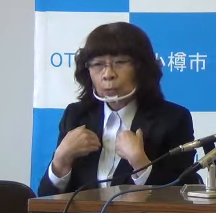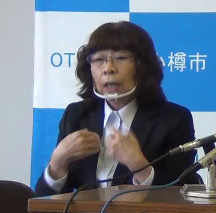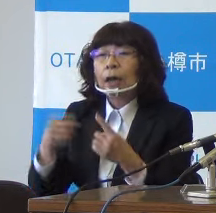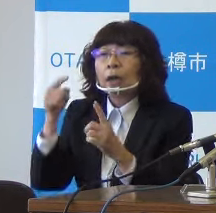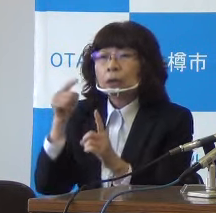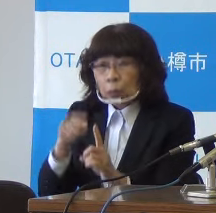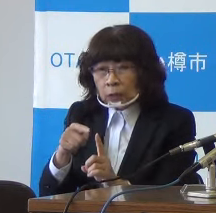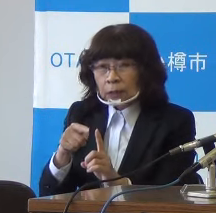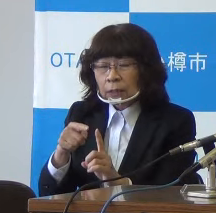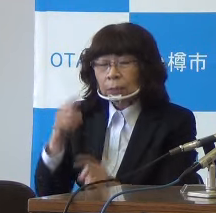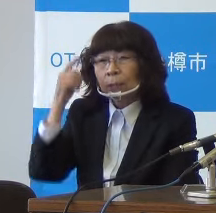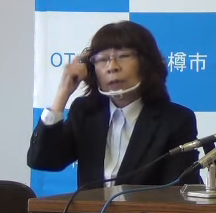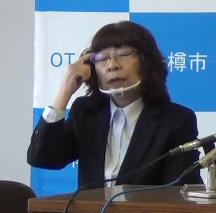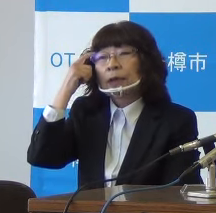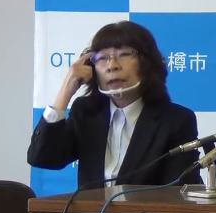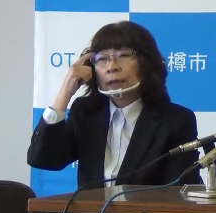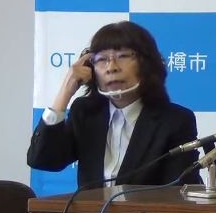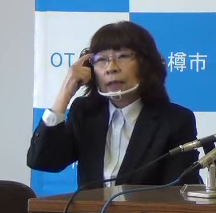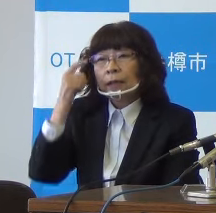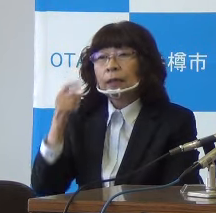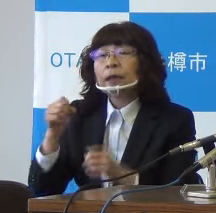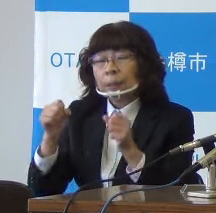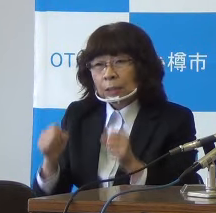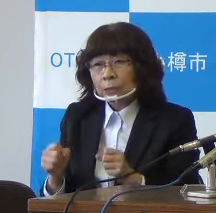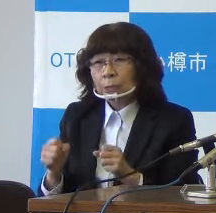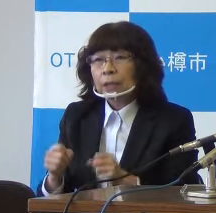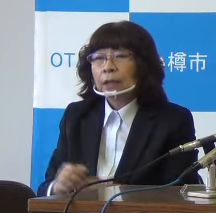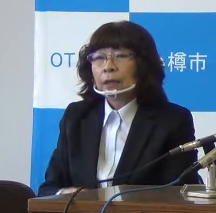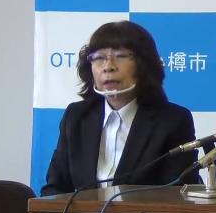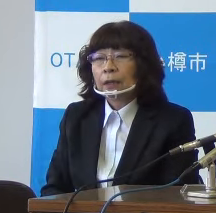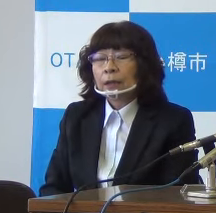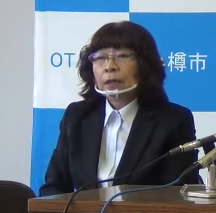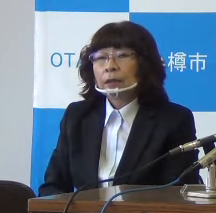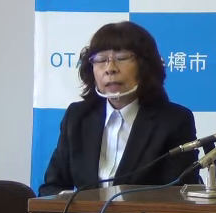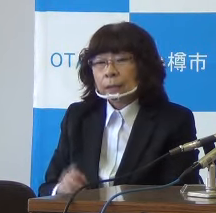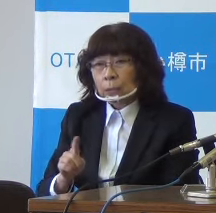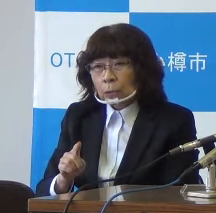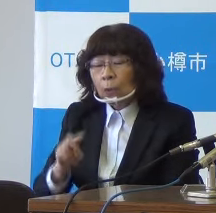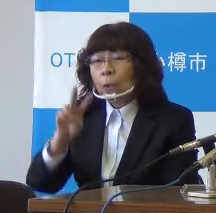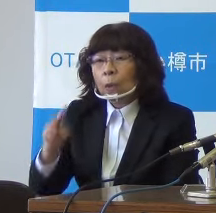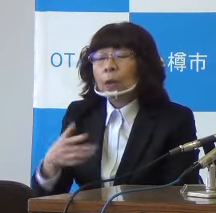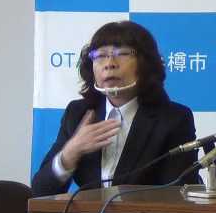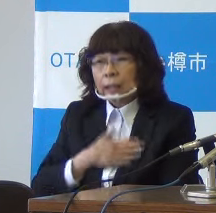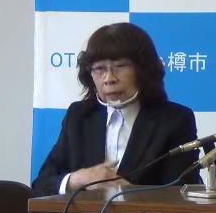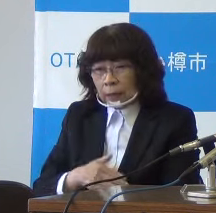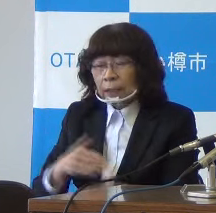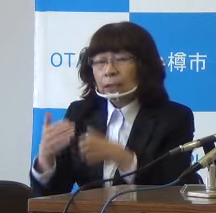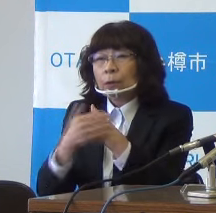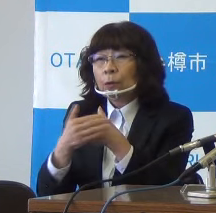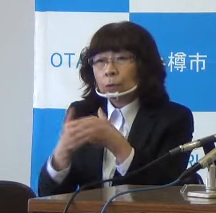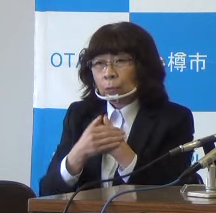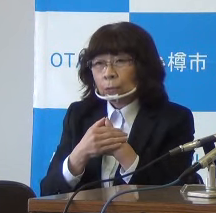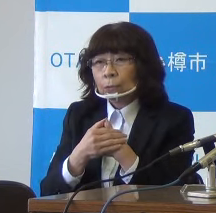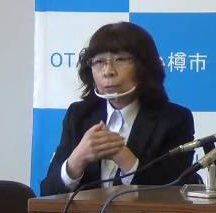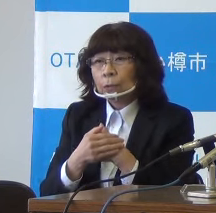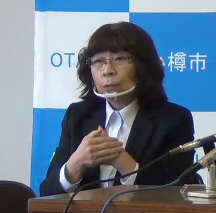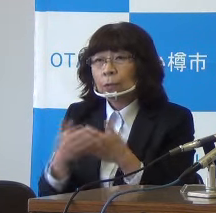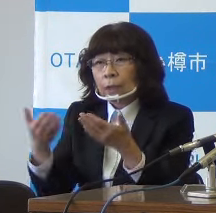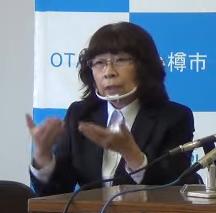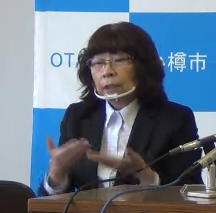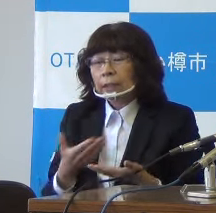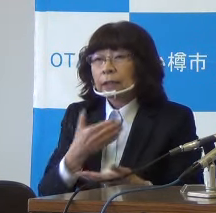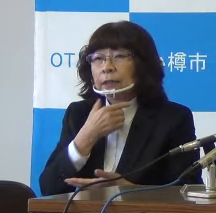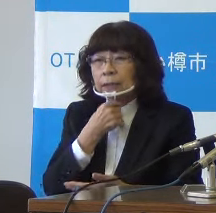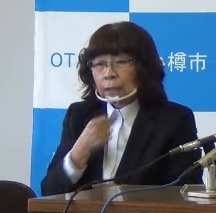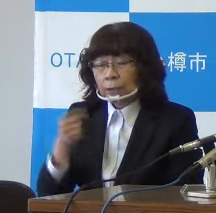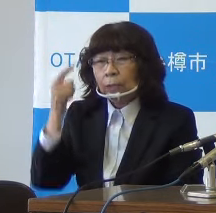置と考えておりますので、何とぞご理解ご協力をいただきます